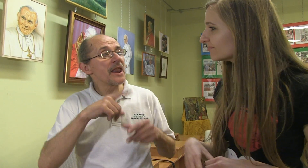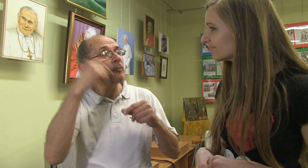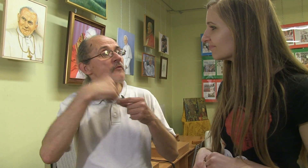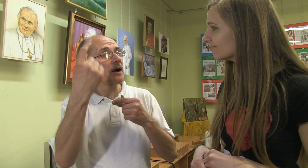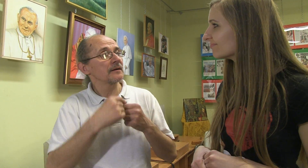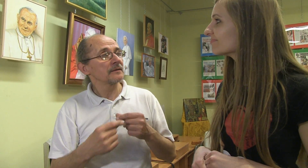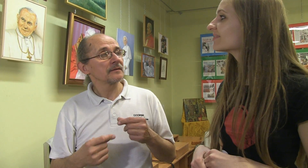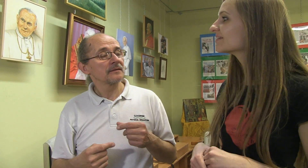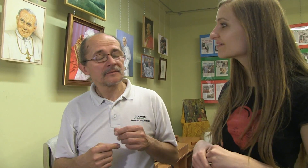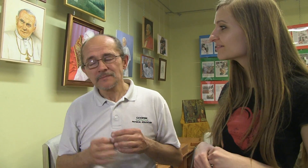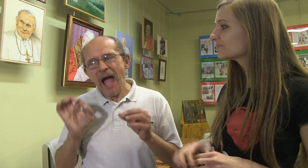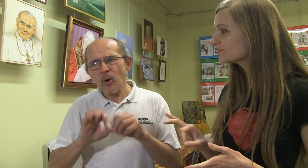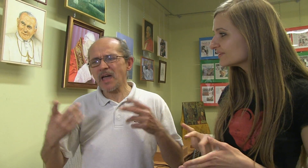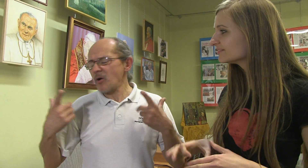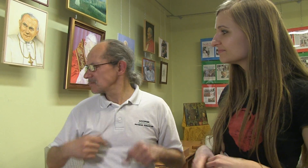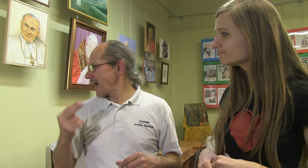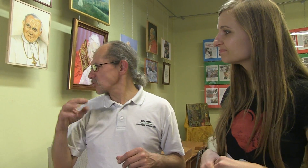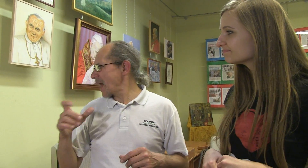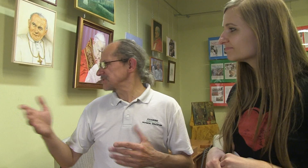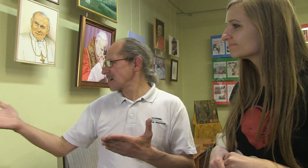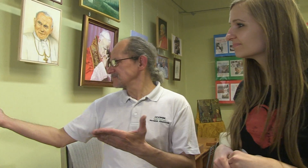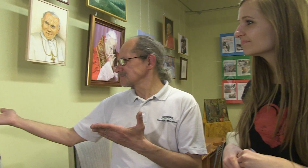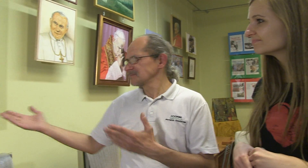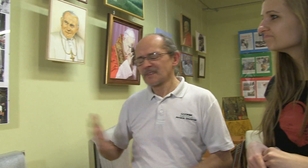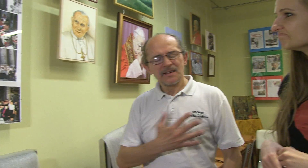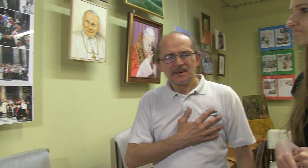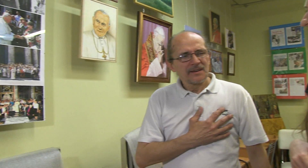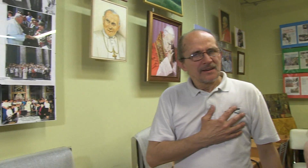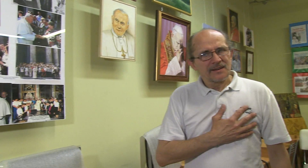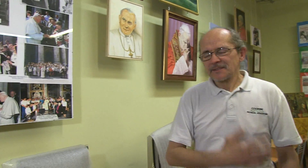Meciola Palemowa. A ona akurat się.